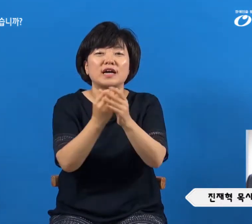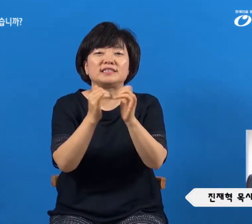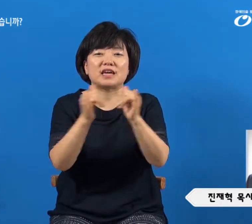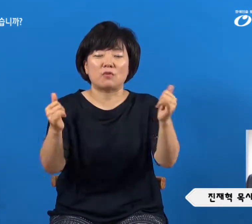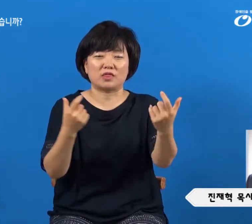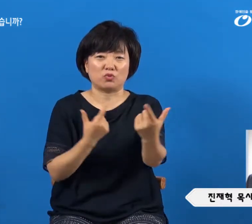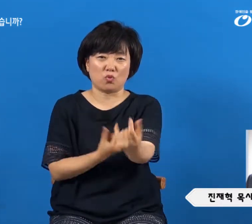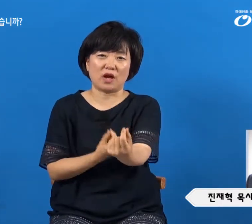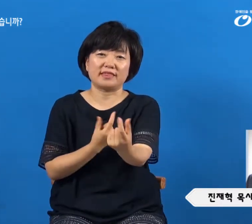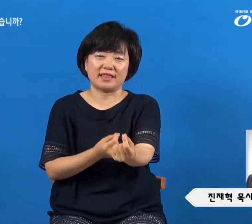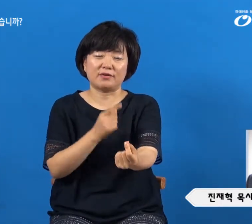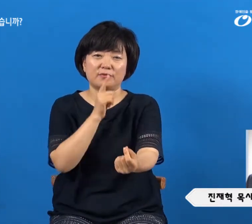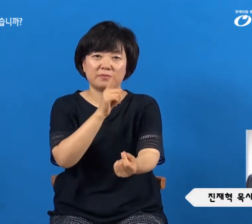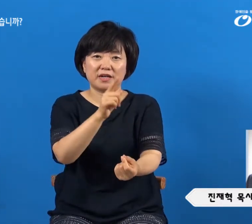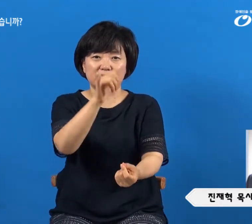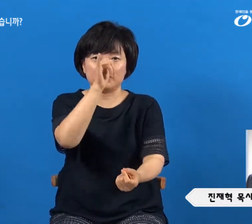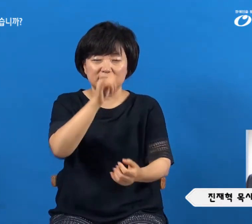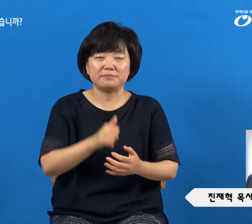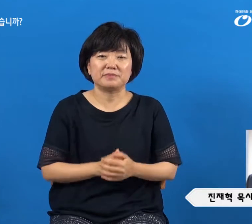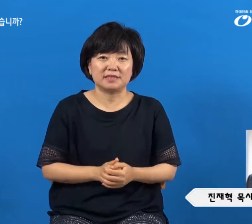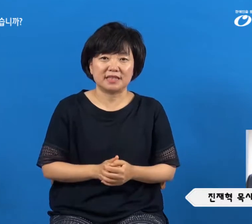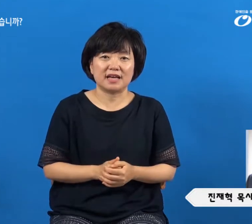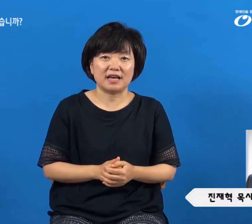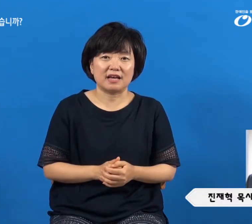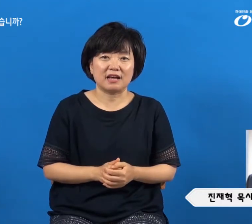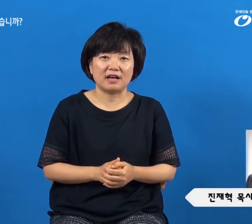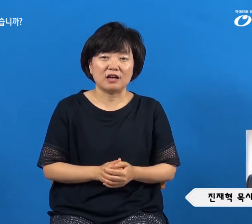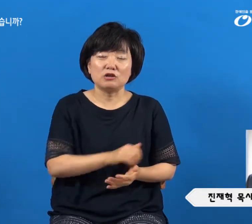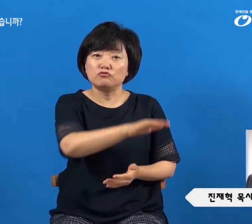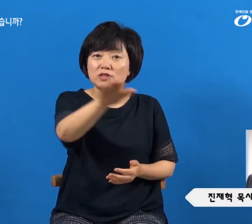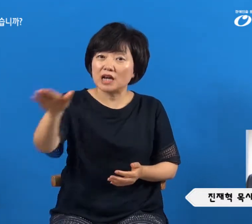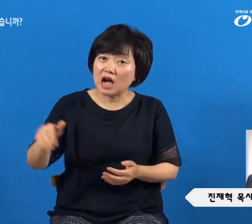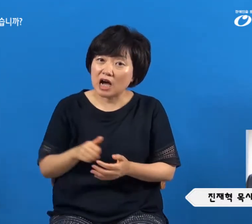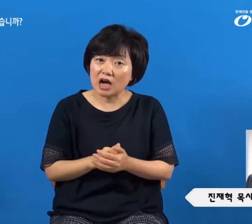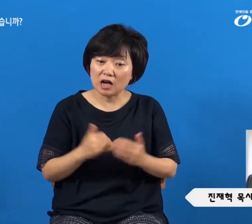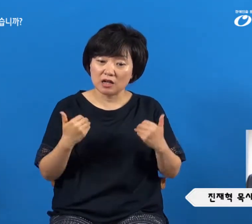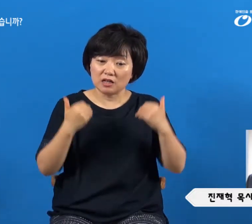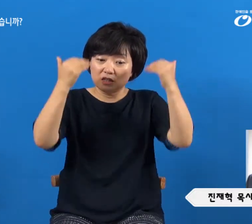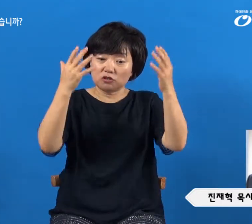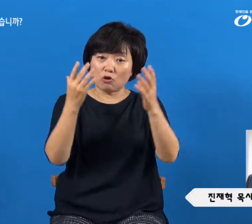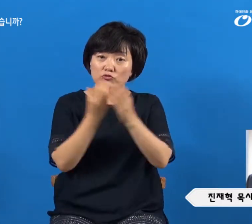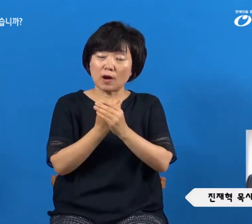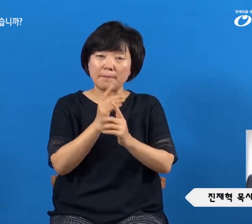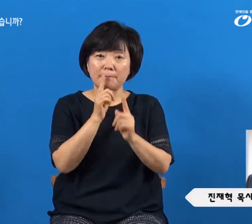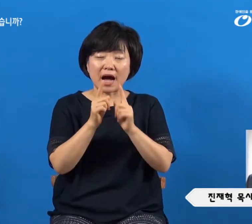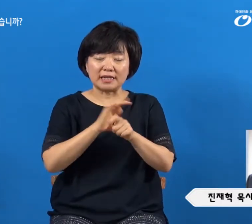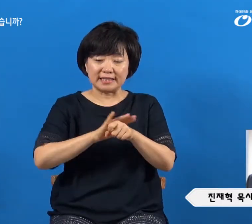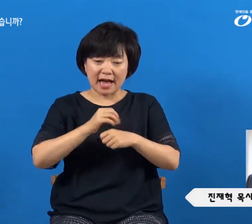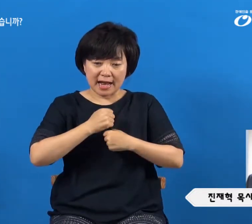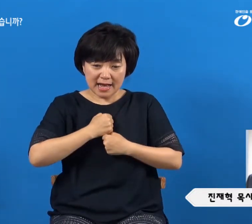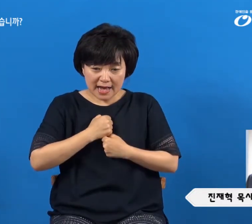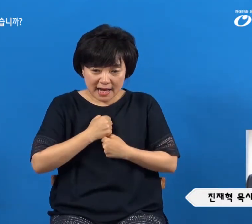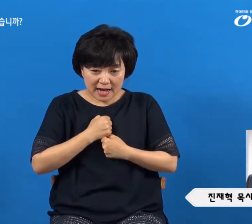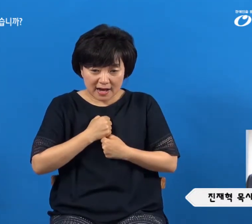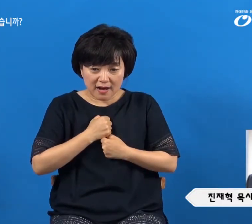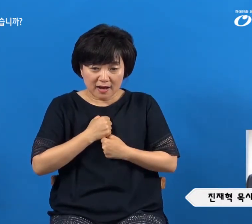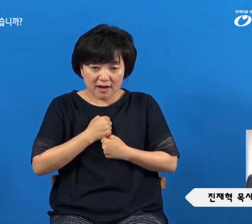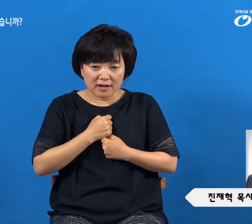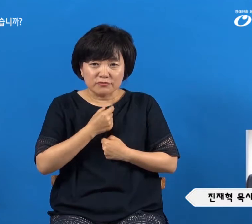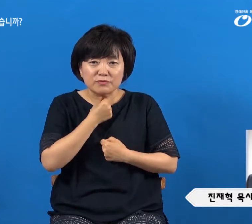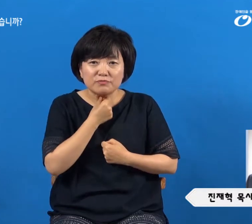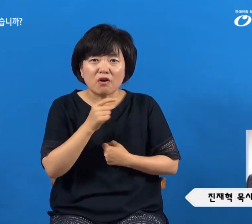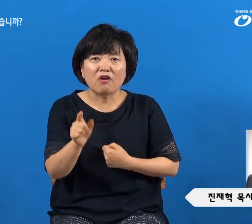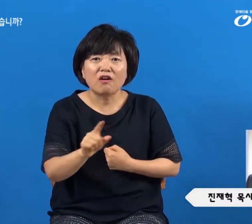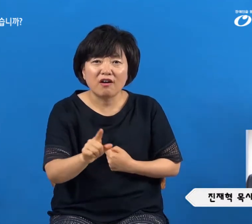오늘 성경은 말씀하고 있습니다. 어떻게 우리가 성숙한 말을 하는 사람이 될 수